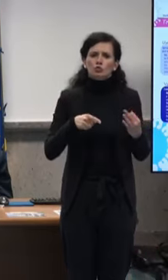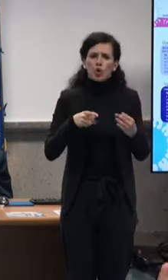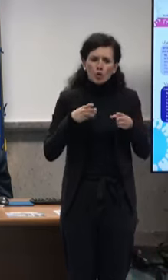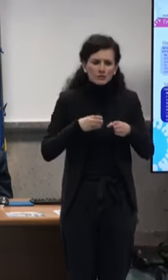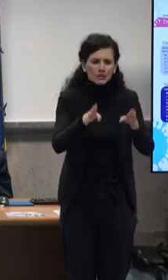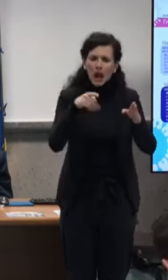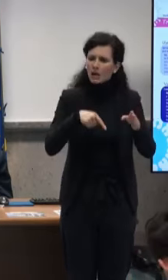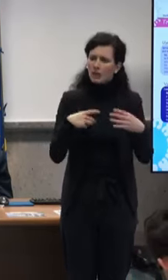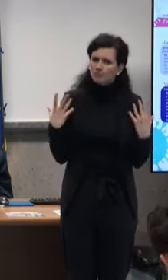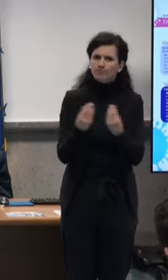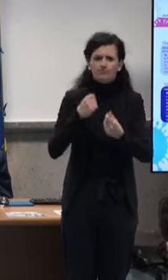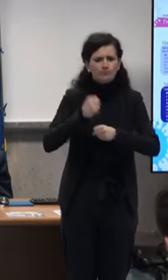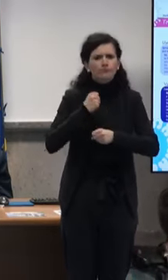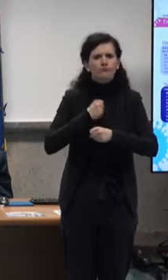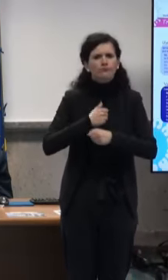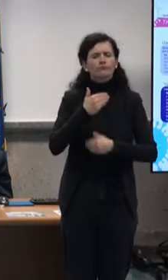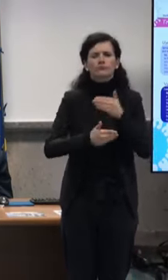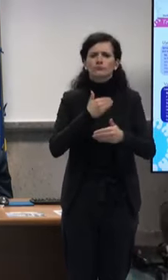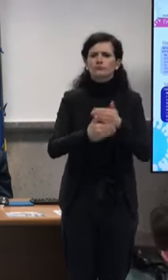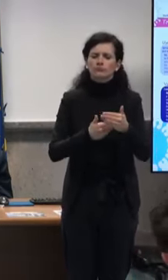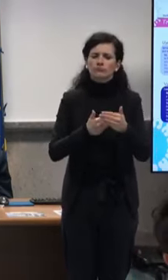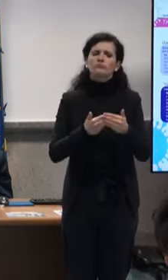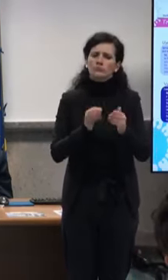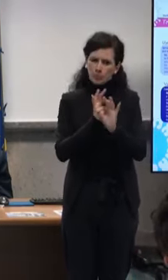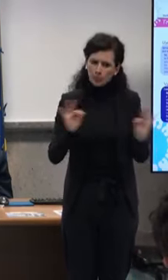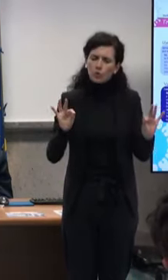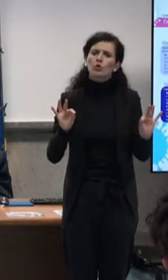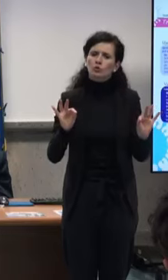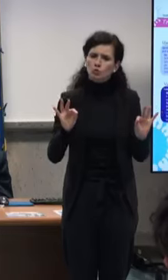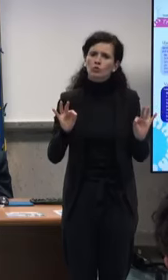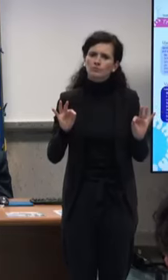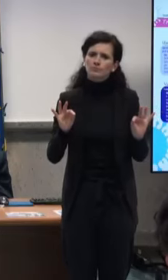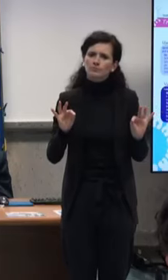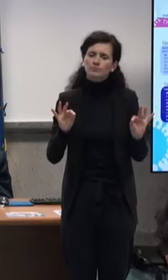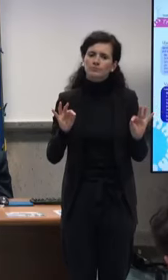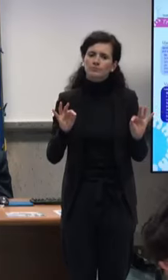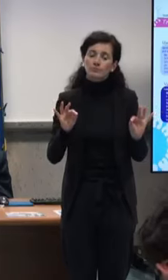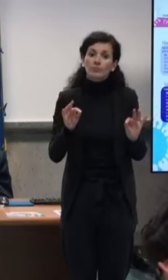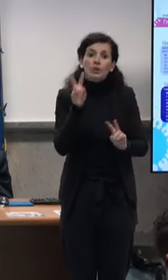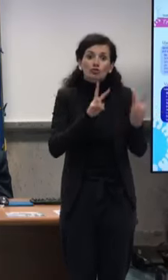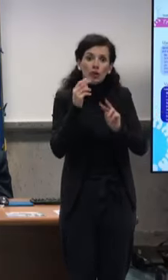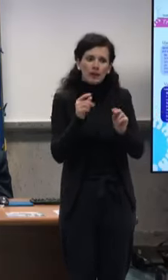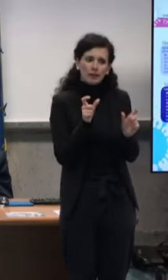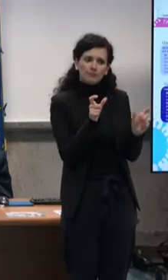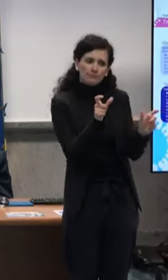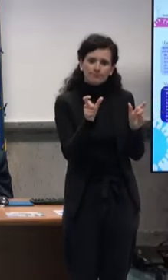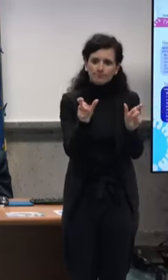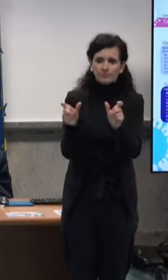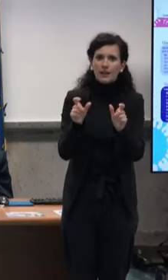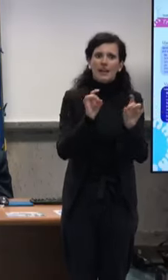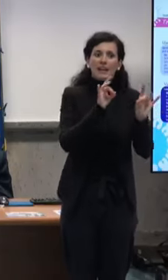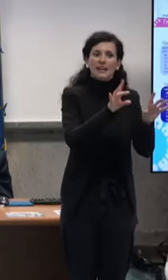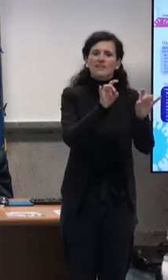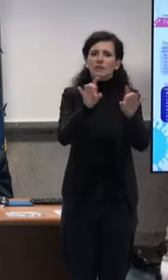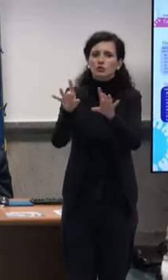recintando per quanto possibile possibili sorgenti di infezione prima che che facciano strage